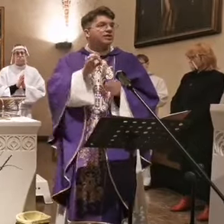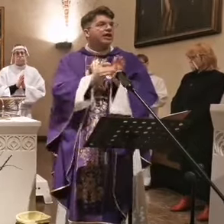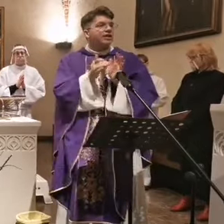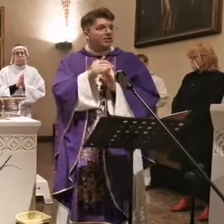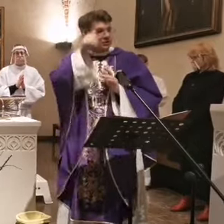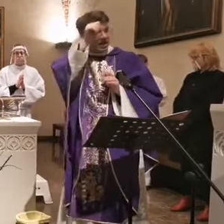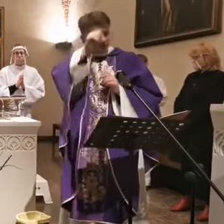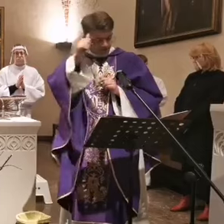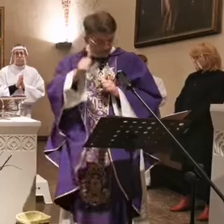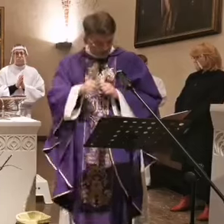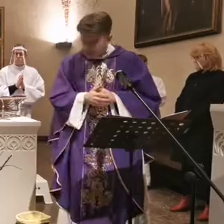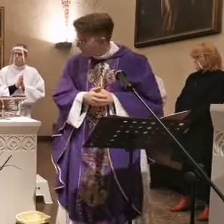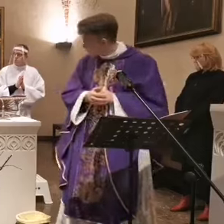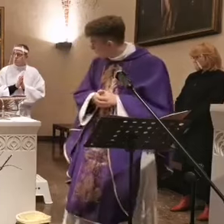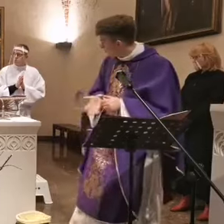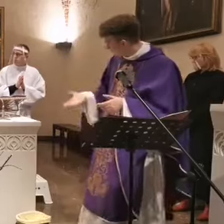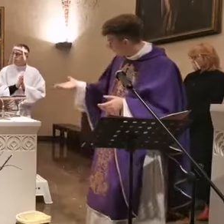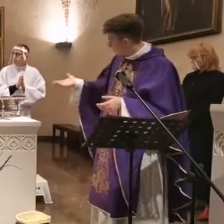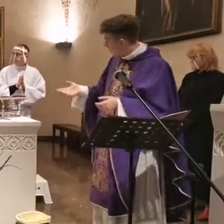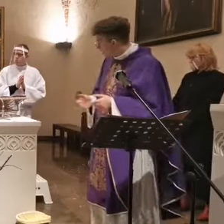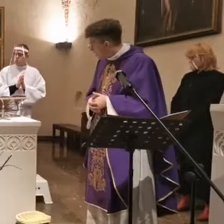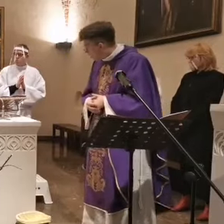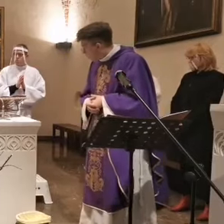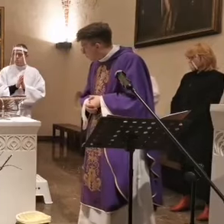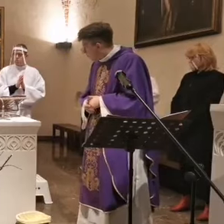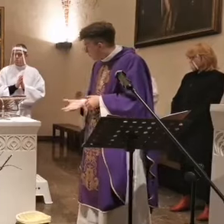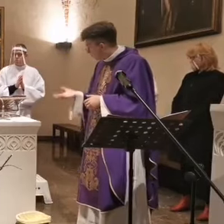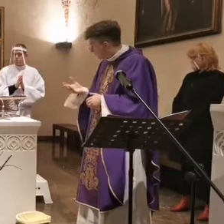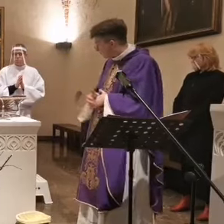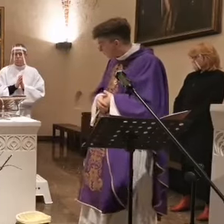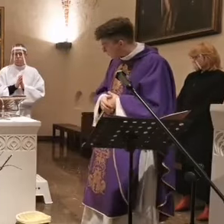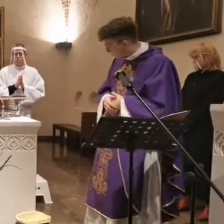Twojego Syna Jezusa Chrystusa.